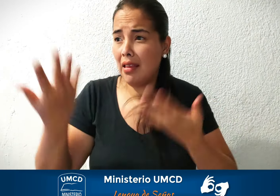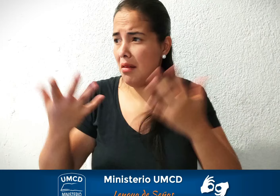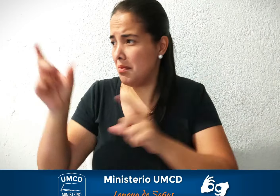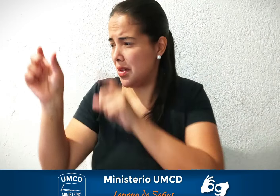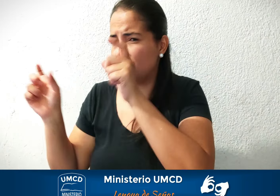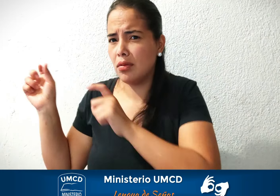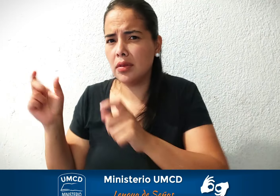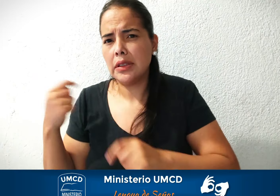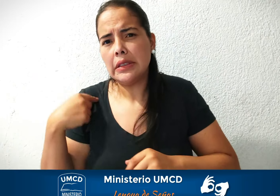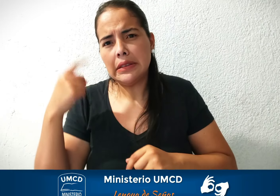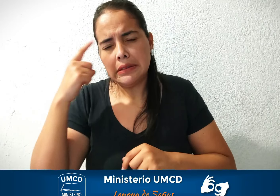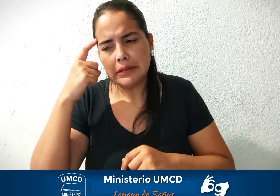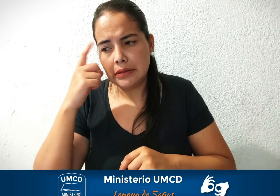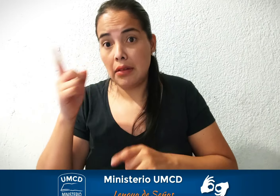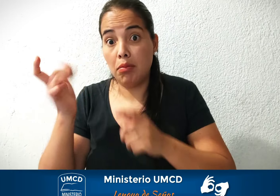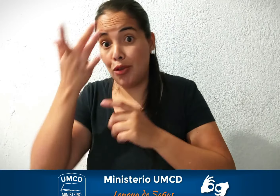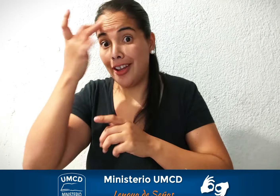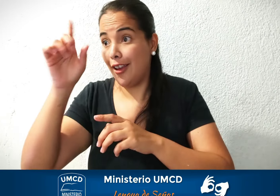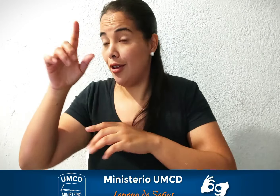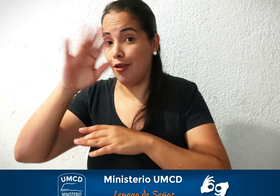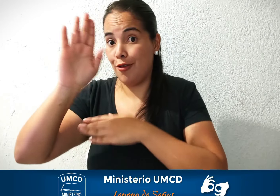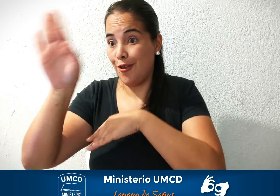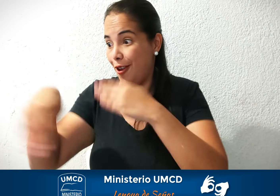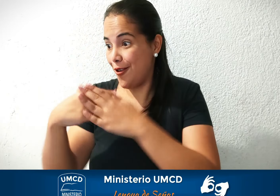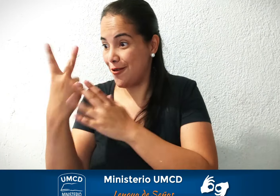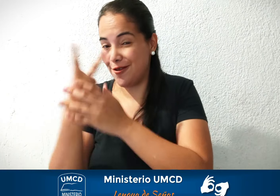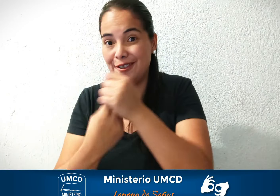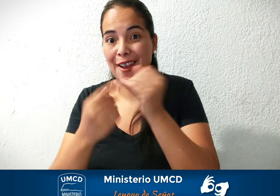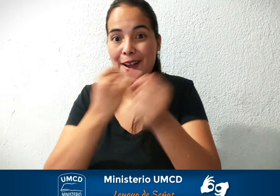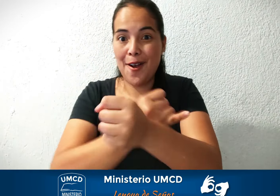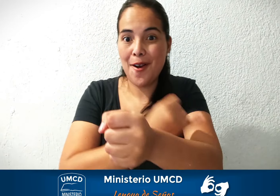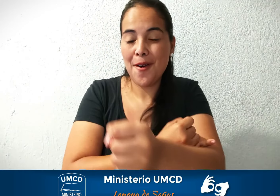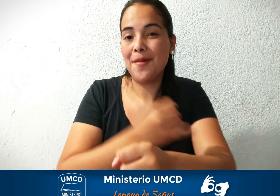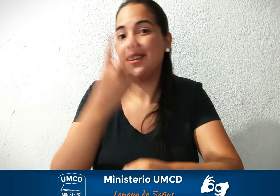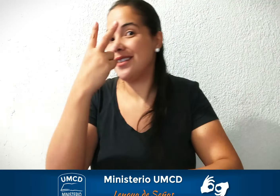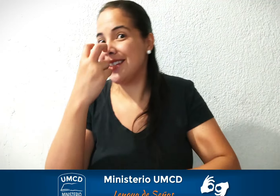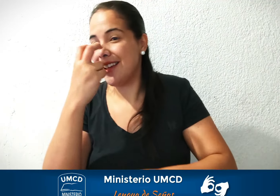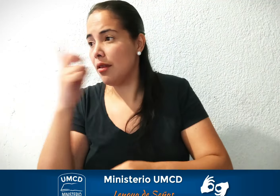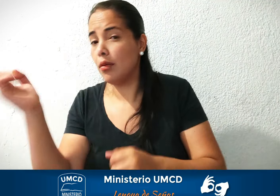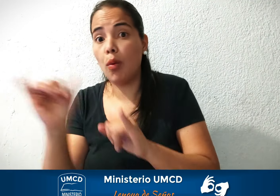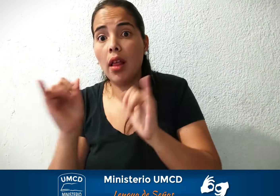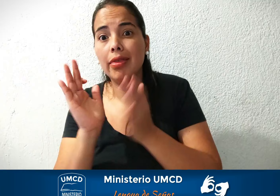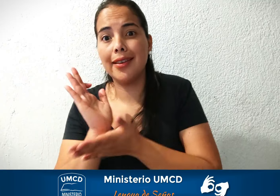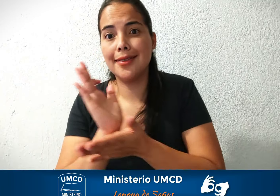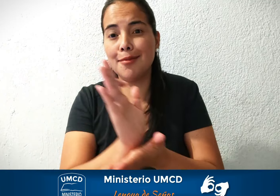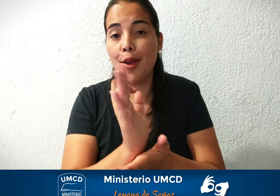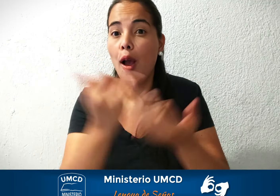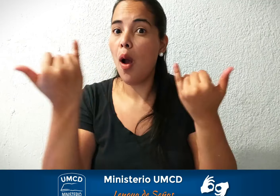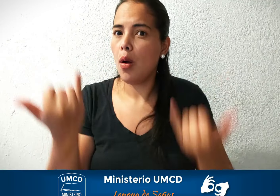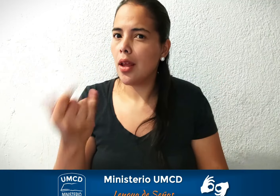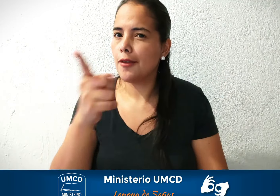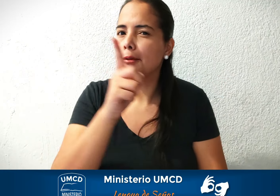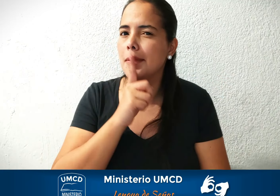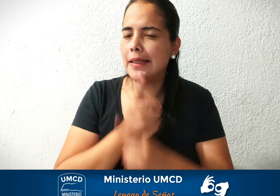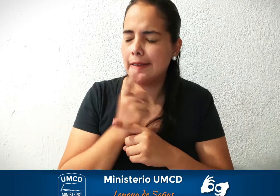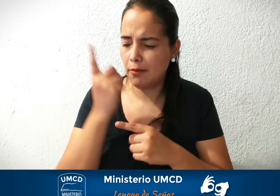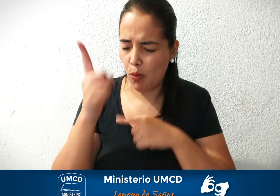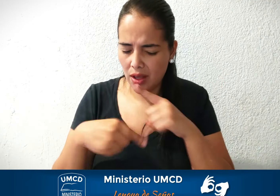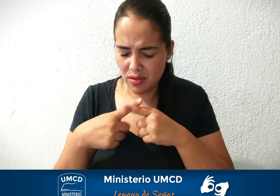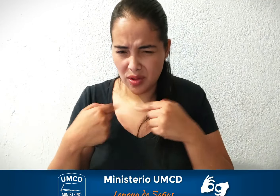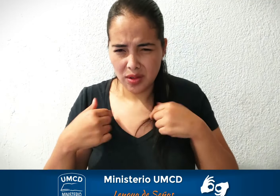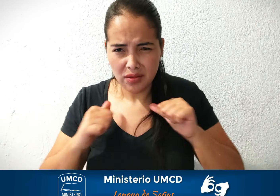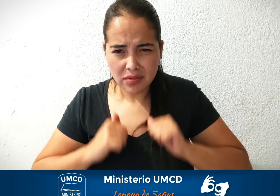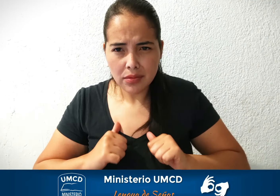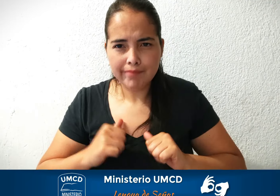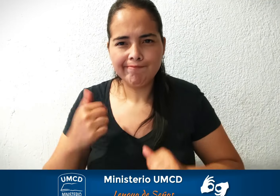estas personas fue un testimonio de esta verdad. Así que hay momentos en nuestras vidas en el que el dolor